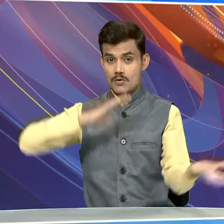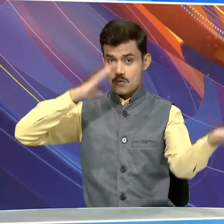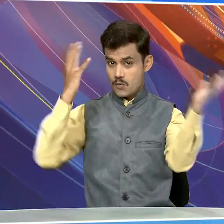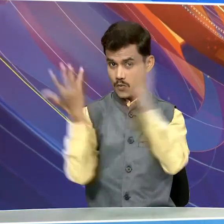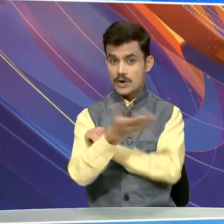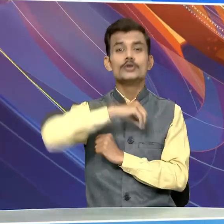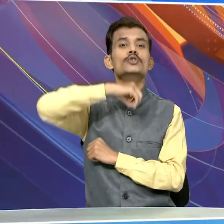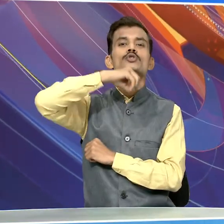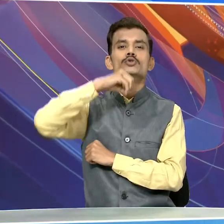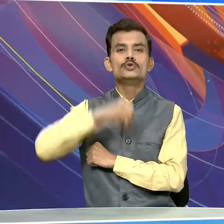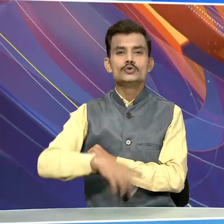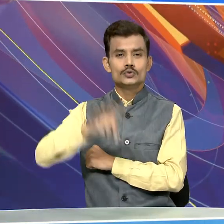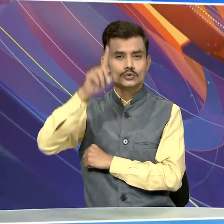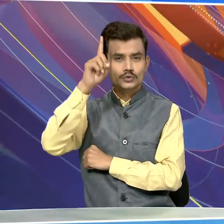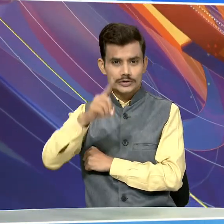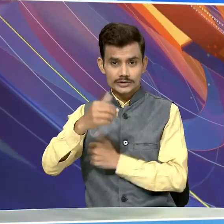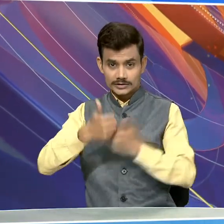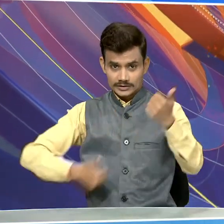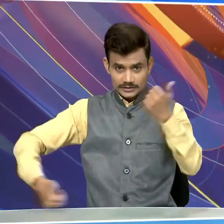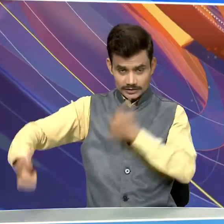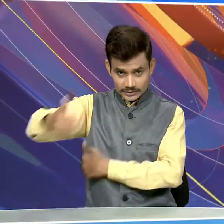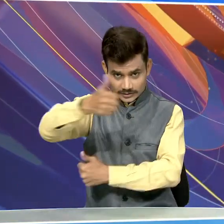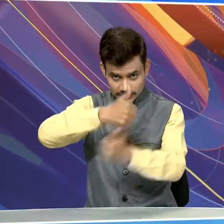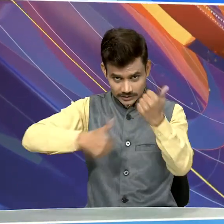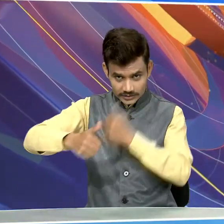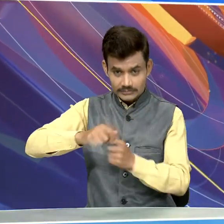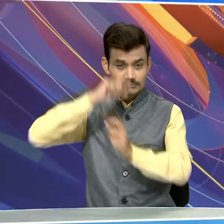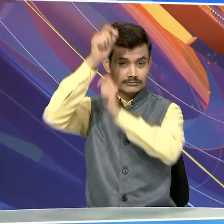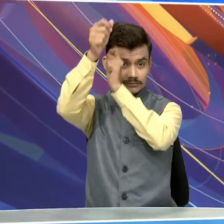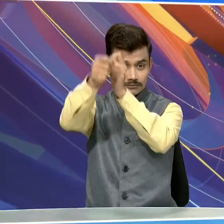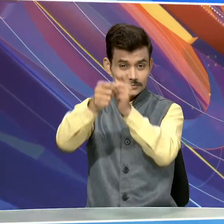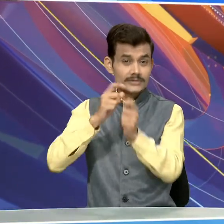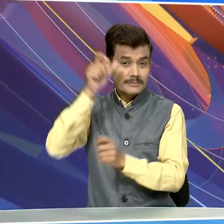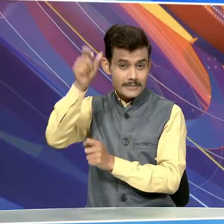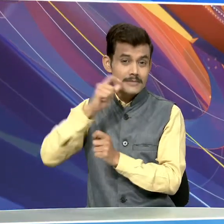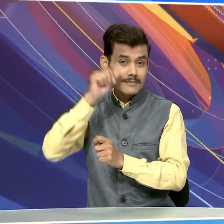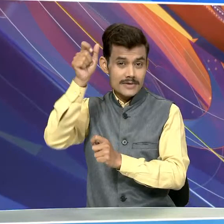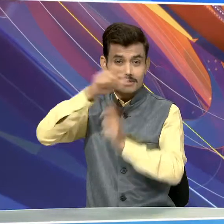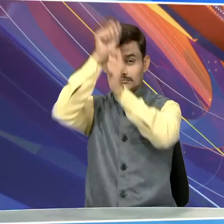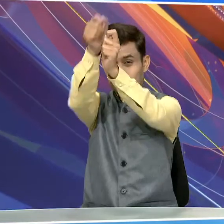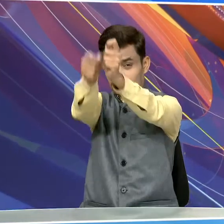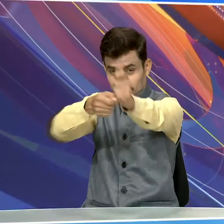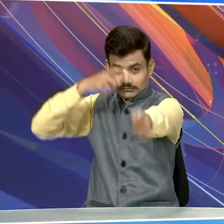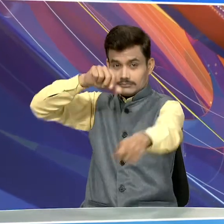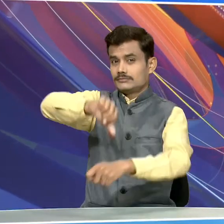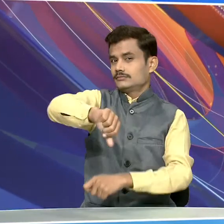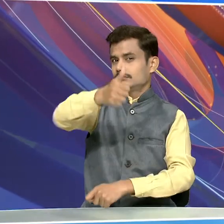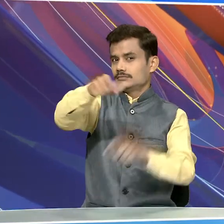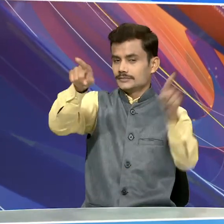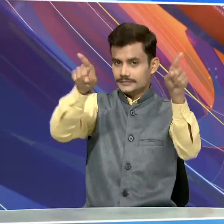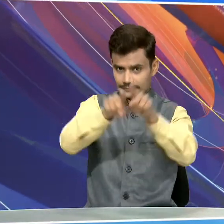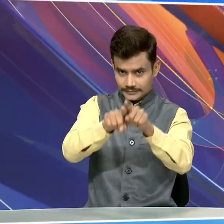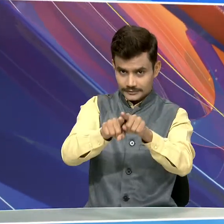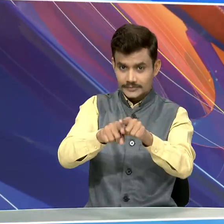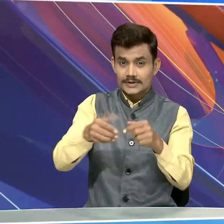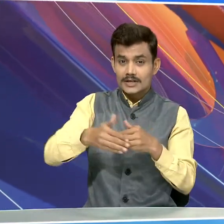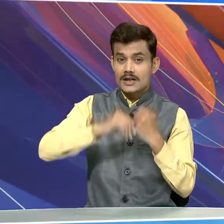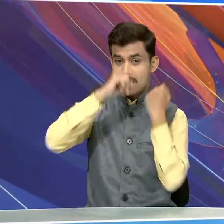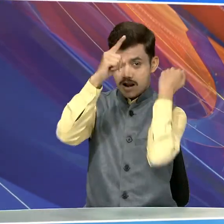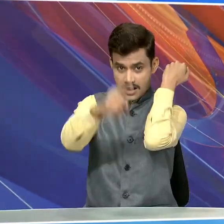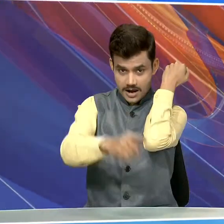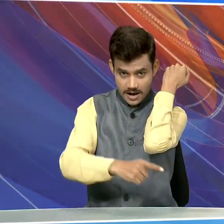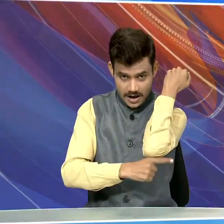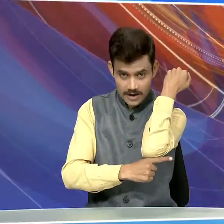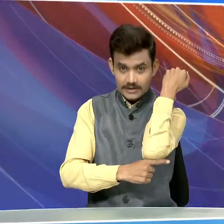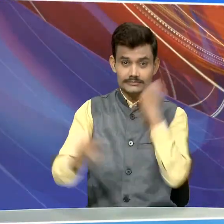वर्ल्ड यूथ एंड कैडेट चैंपियनशिप में भारतीय तीरंदाजों का शानदार प्रदर्शन देखने को मिला है। प्रतियोगिता के